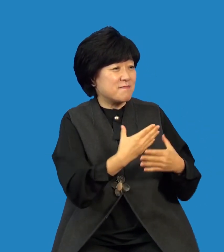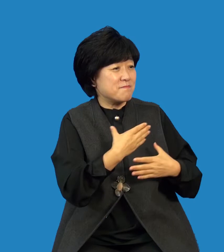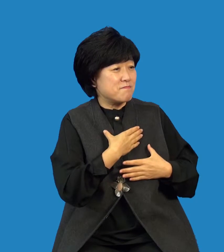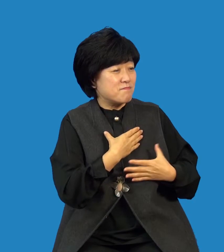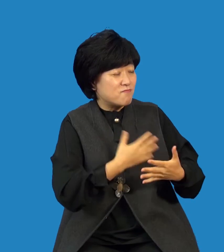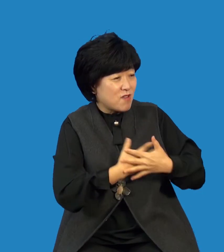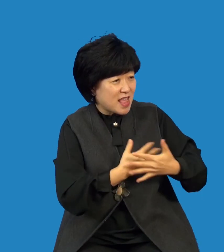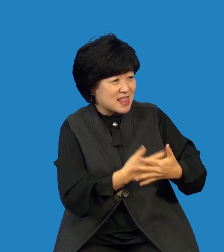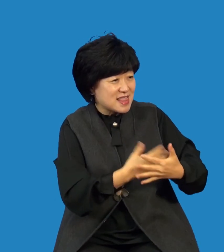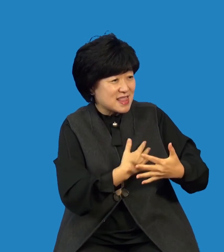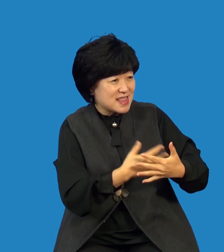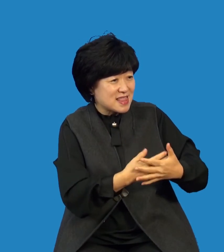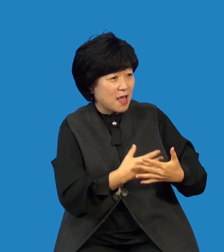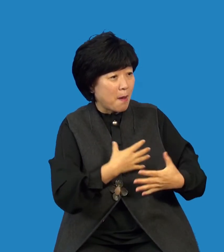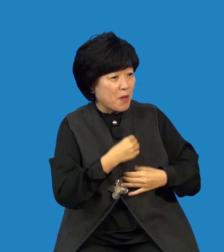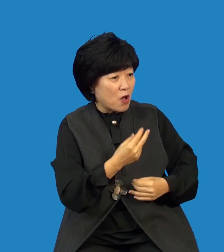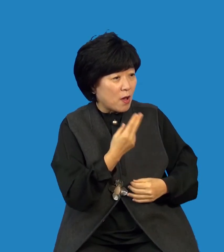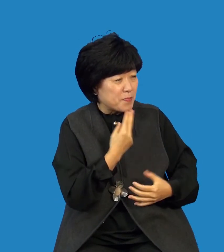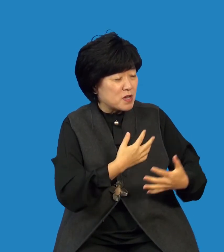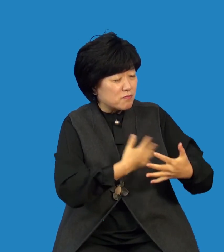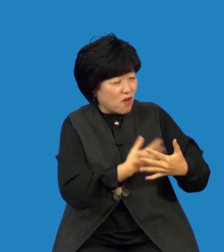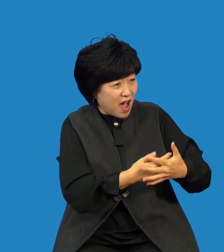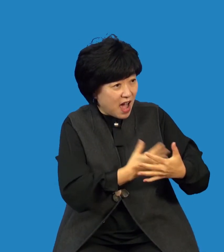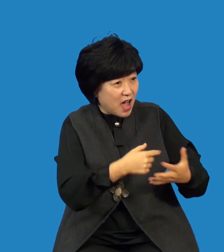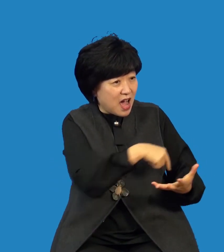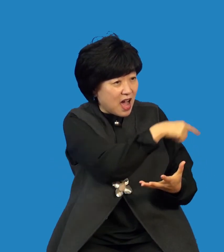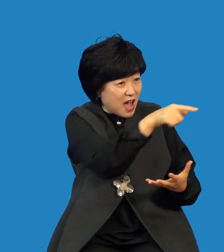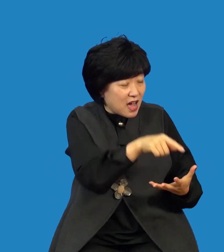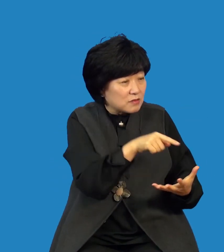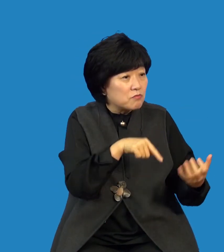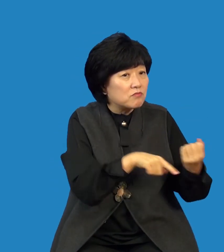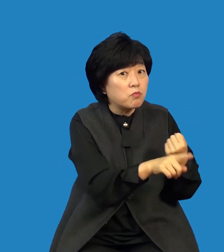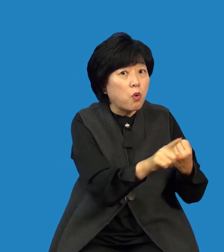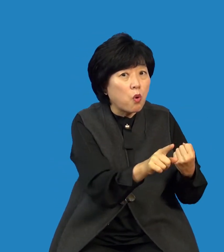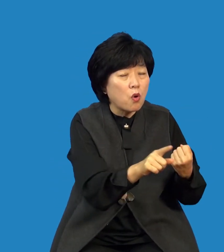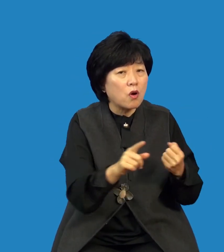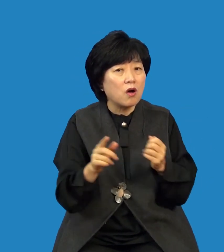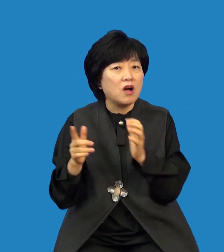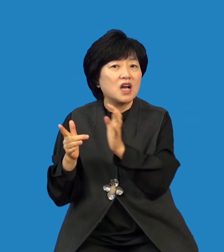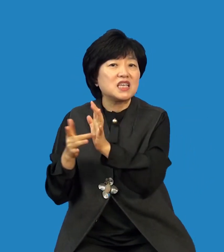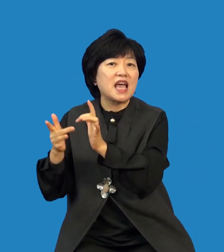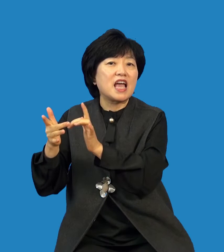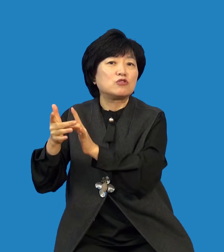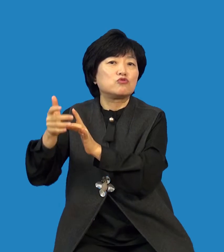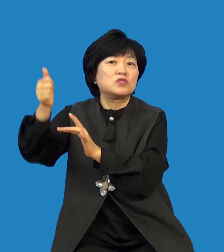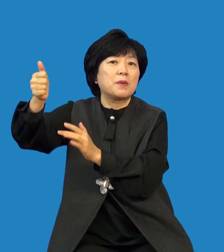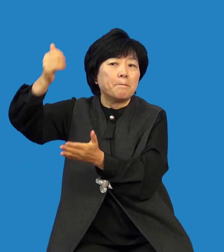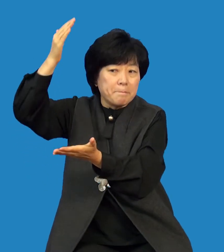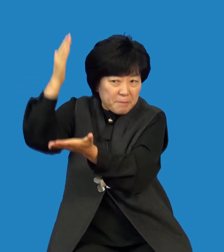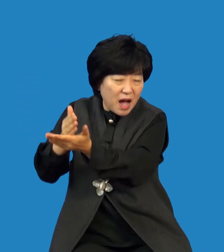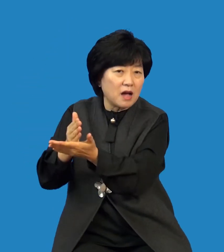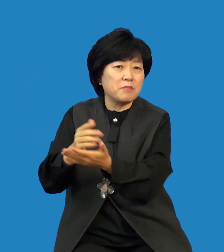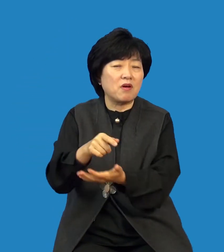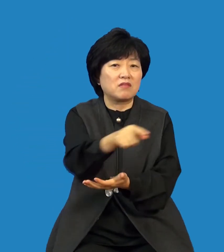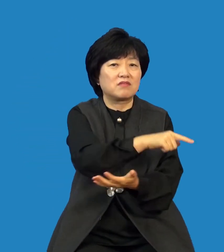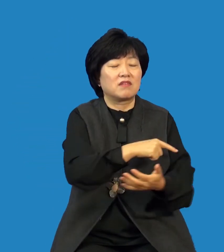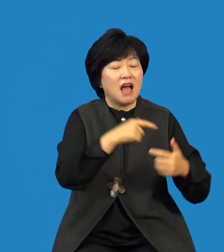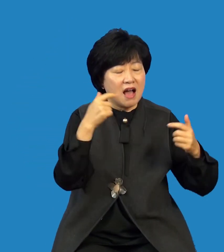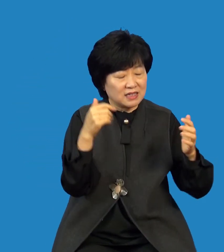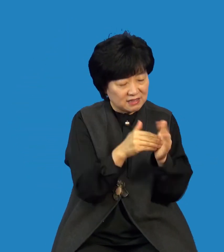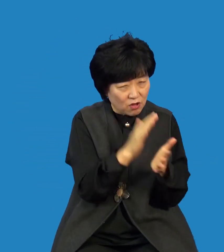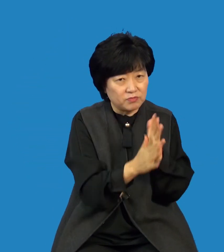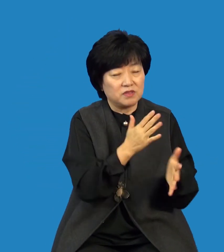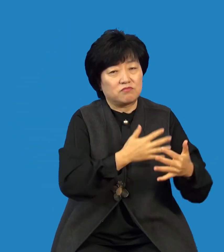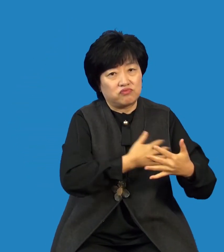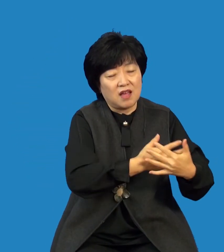거예요. 이해가 되십니까? 두려움, 불안, 근심, 그 말의 뜻은 뭐냐 하면 내